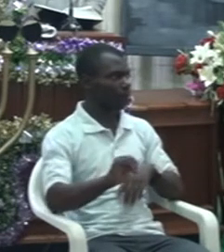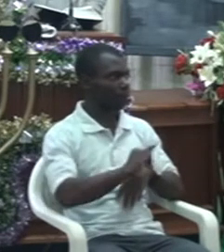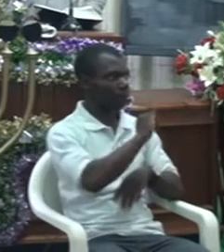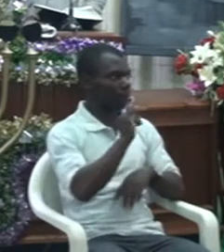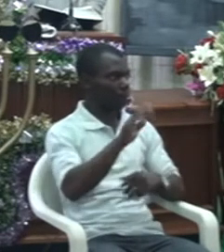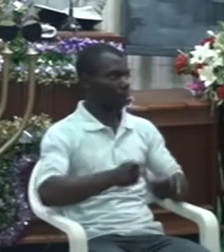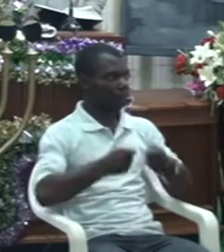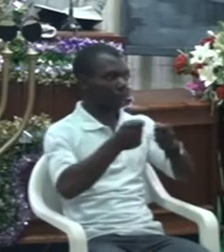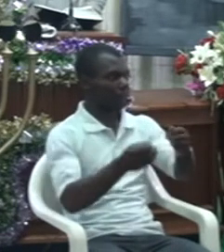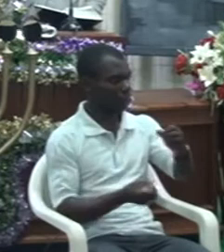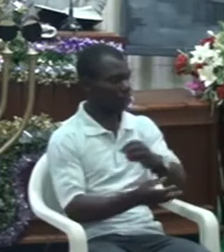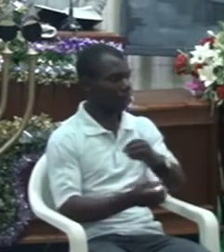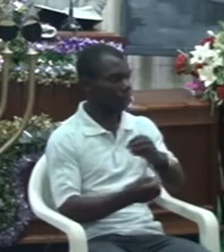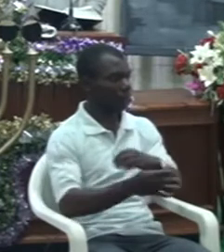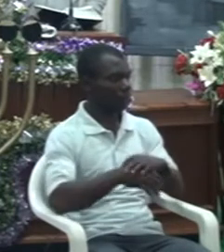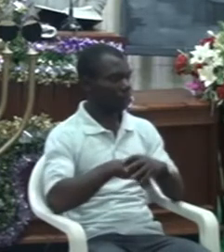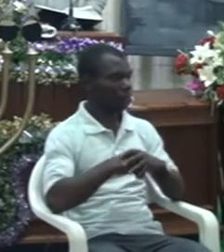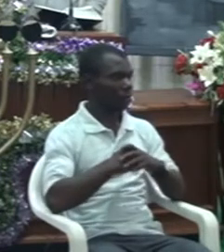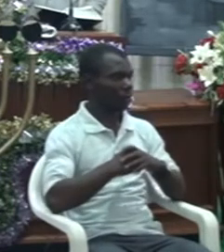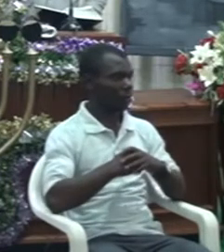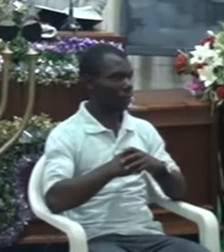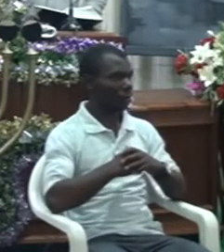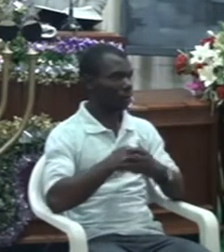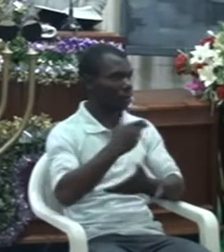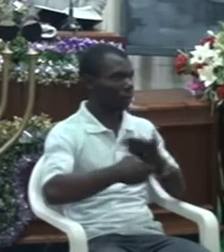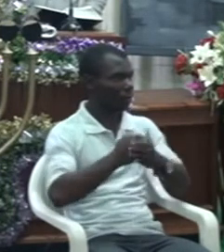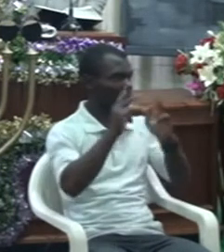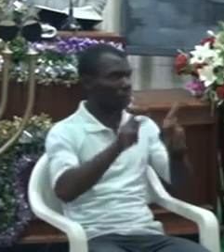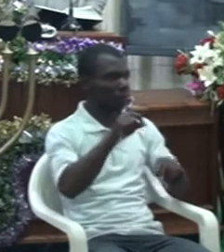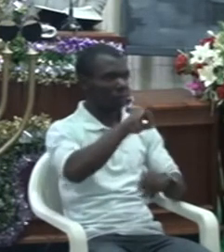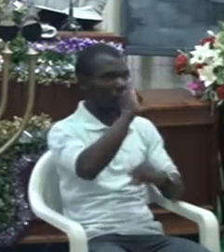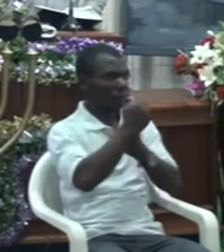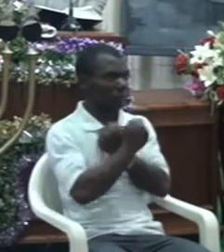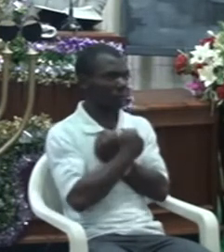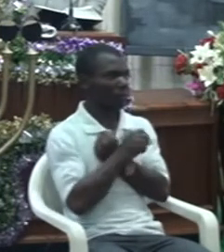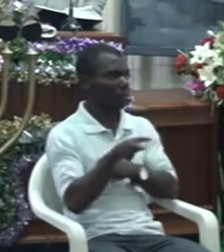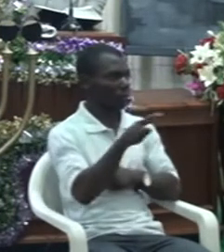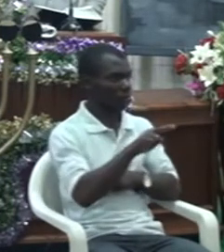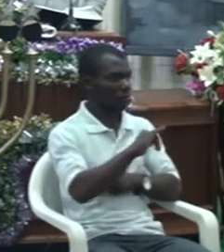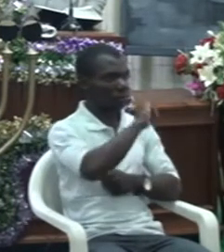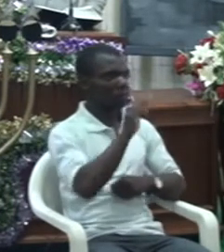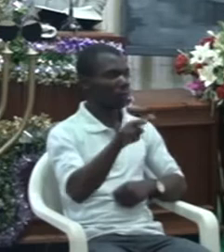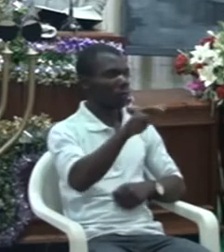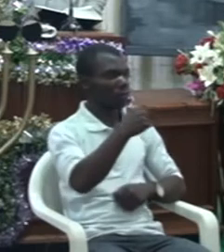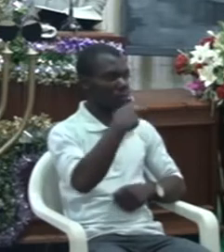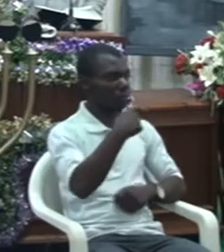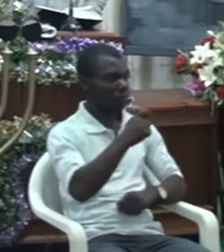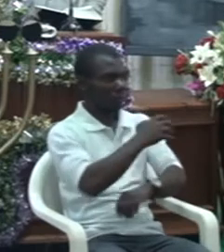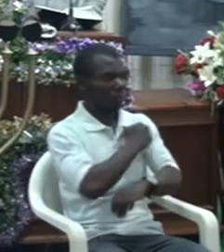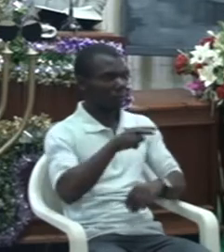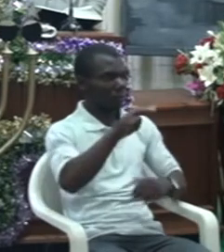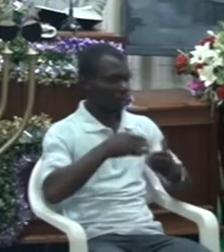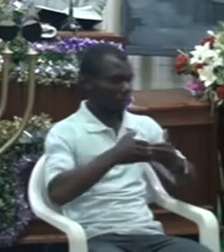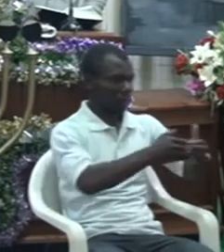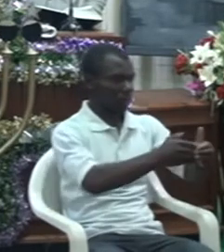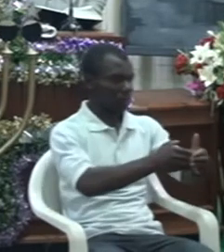Ninakupa shauri. C'est déjà lié. Wote ambao ninawapenda mimi ninawakemea na kuongoza.